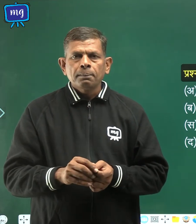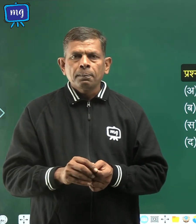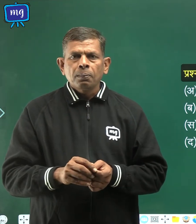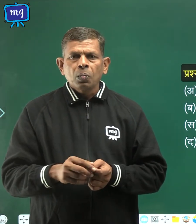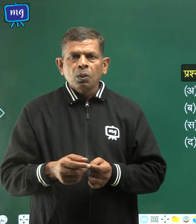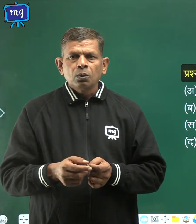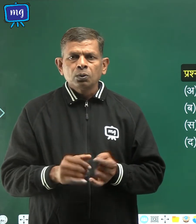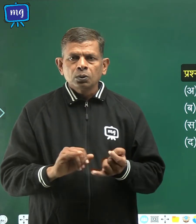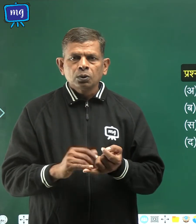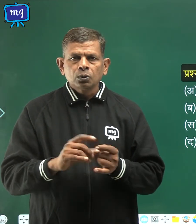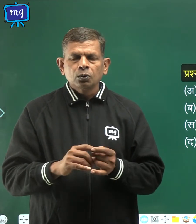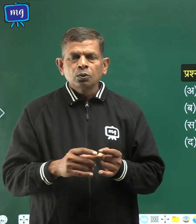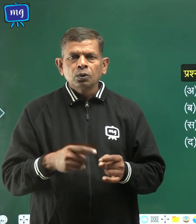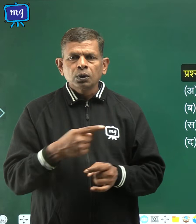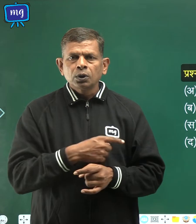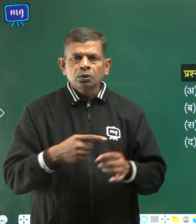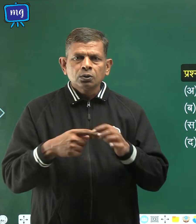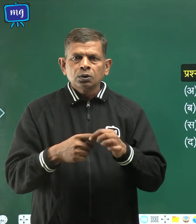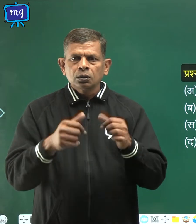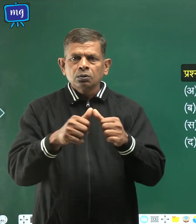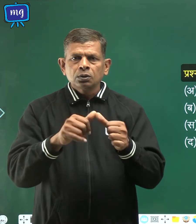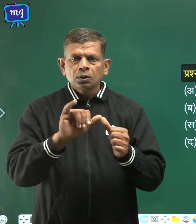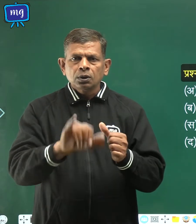तो इस प्रश्न का उत्तर है